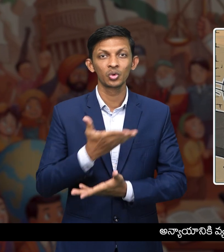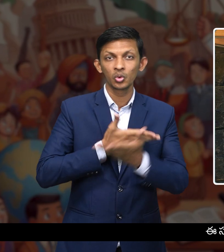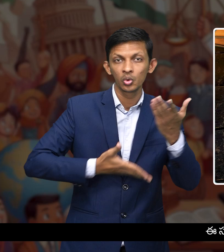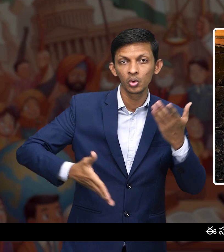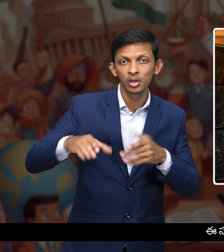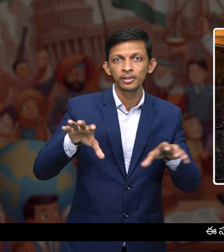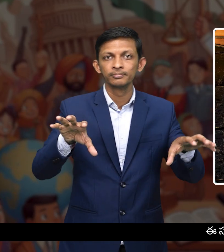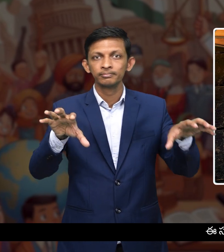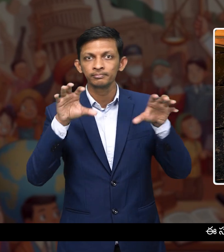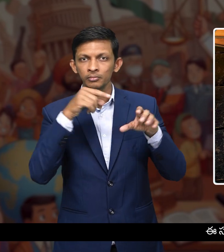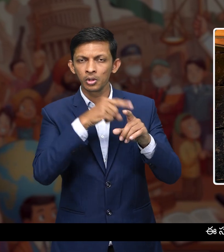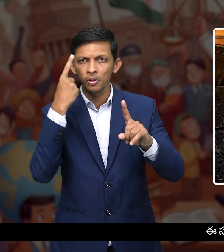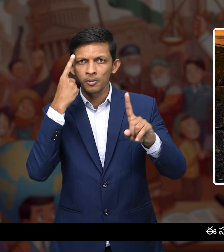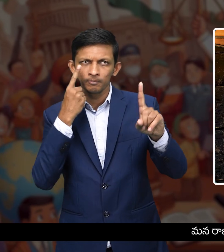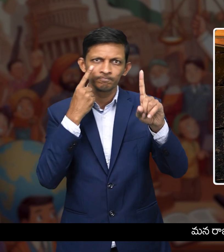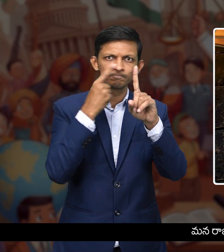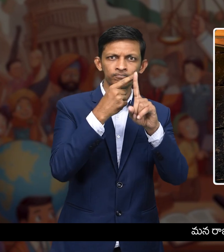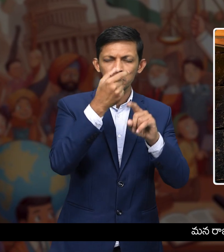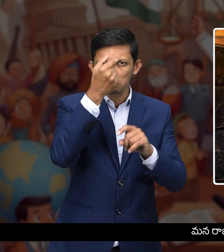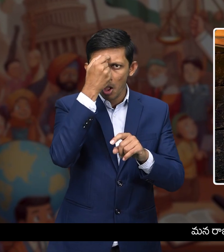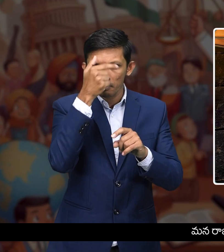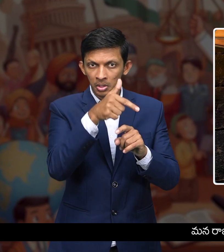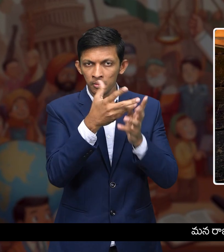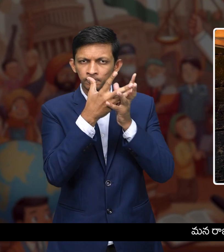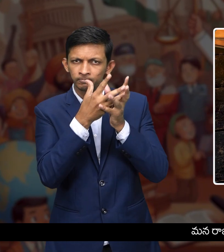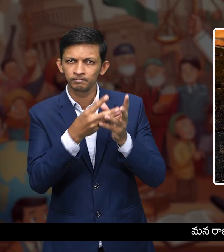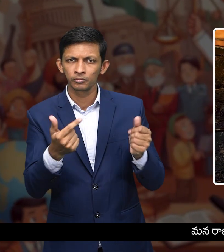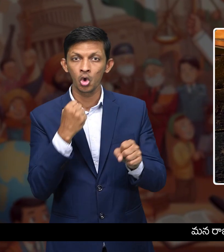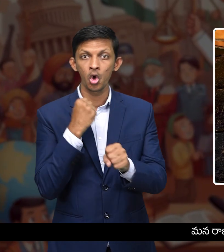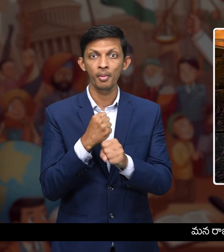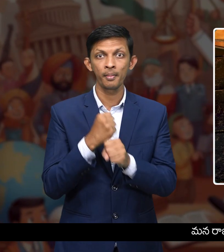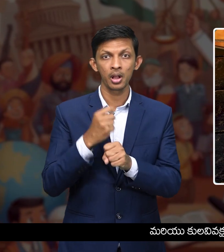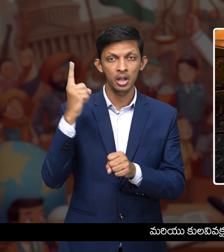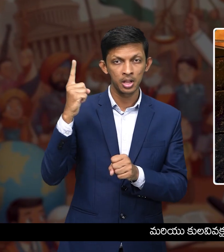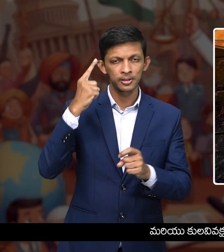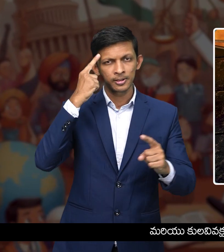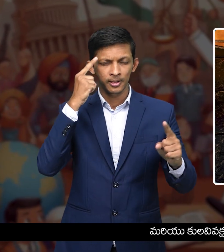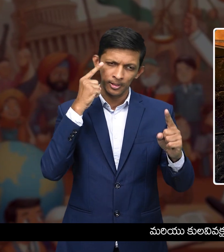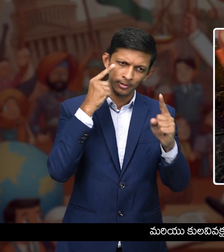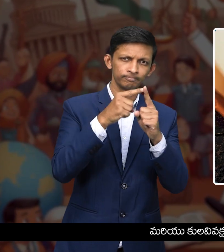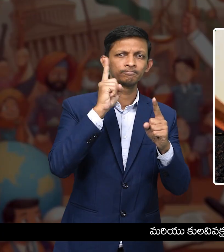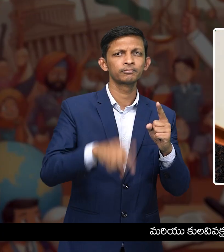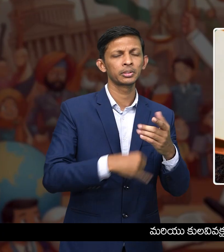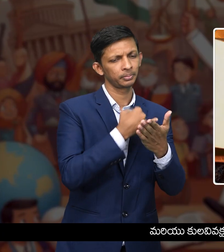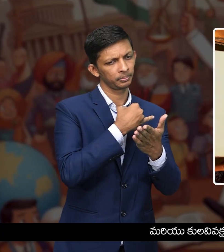ఈ సమస్యను పరిష్కరించటం మన రాజ్యాంగం యొక్క ఒక లక్ష్యం మరియు కుల వివక్ష